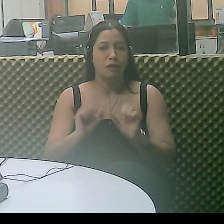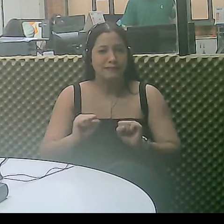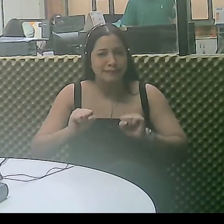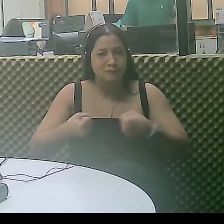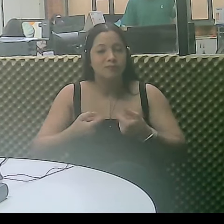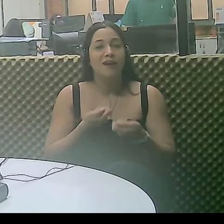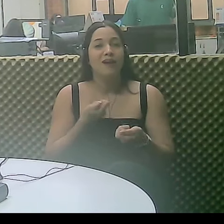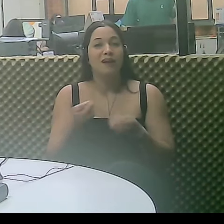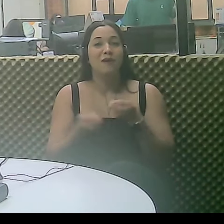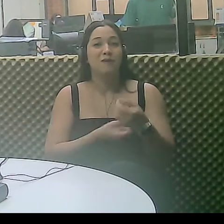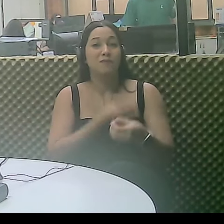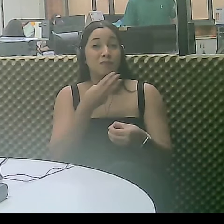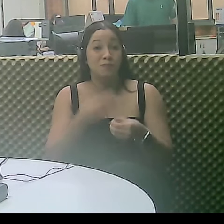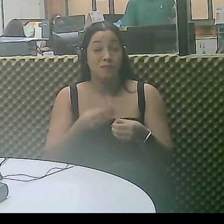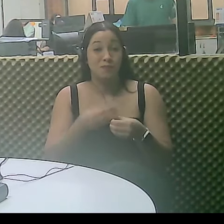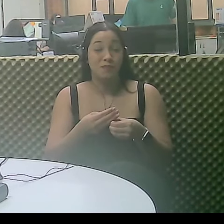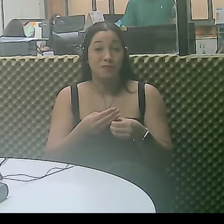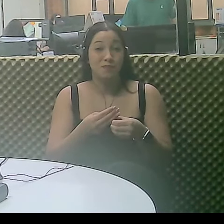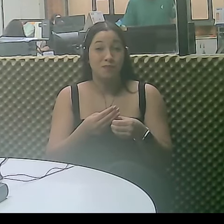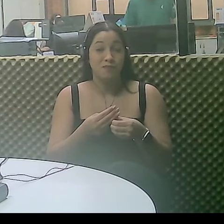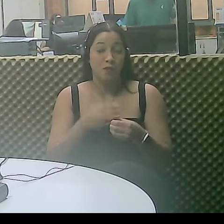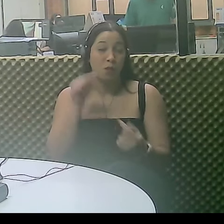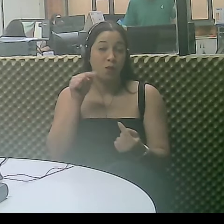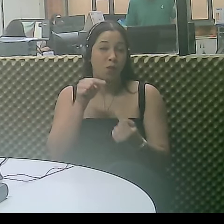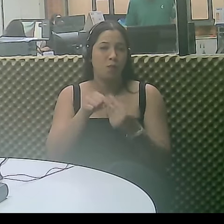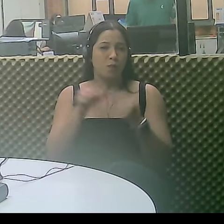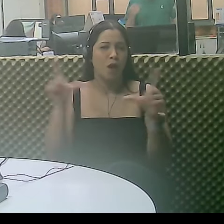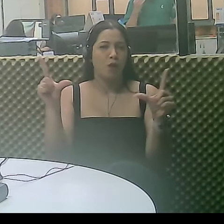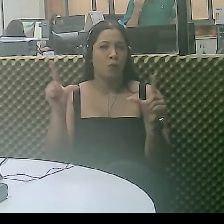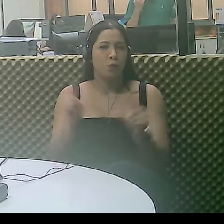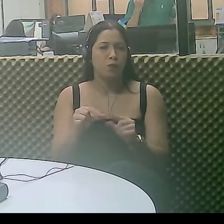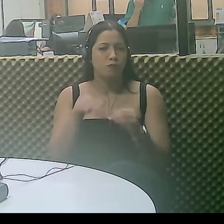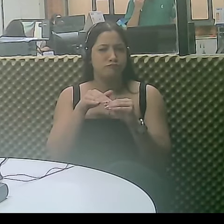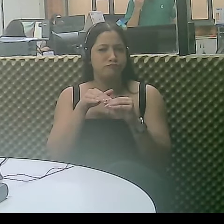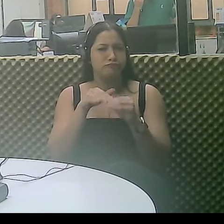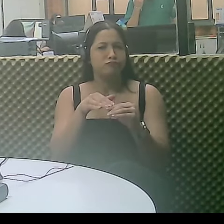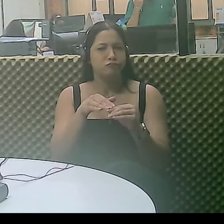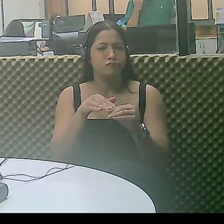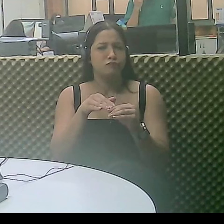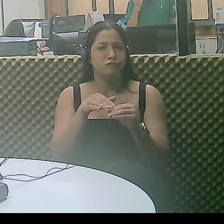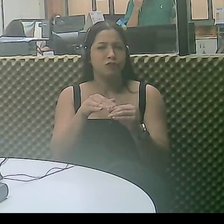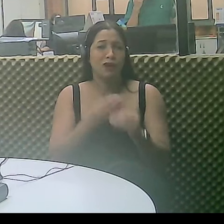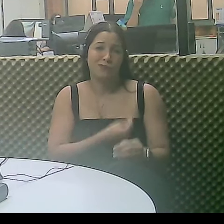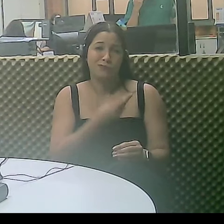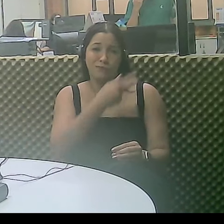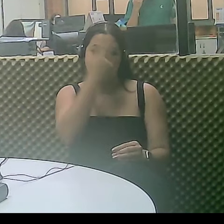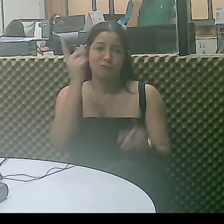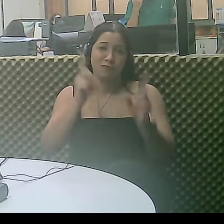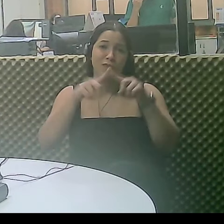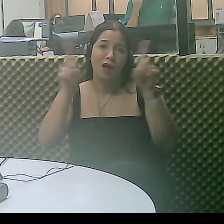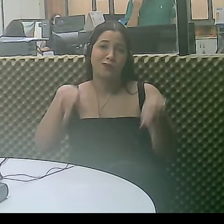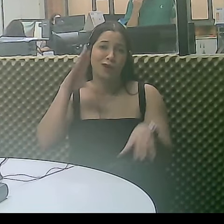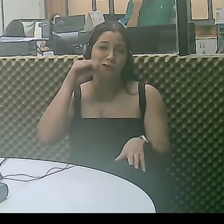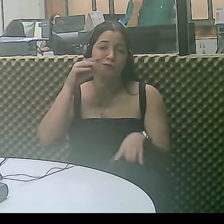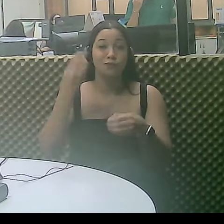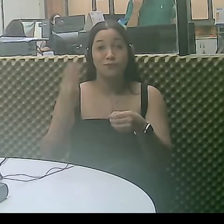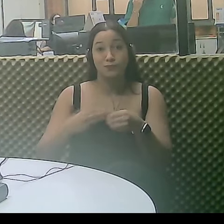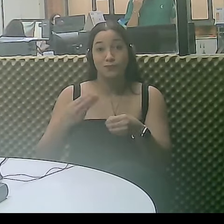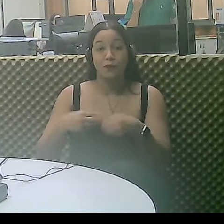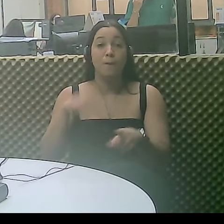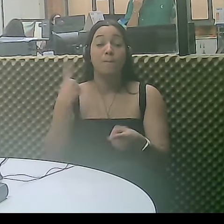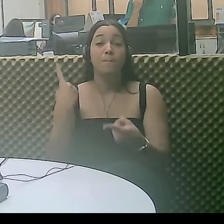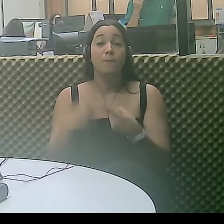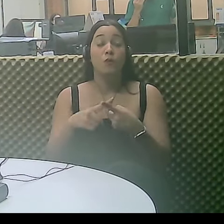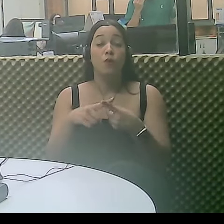esforços da administração municipal no intuito de minimizar os impactos na medida na vida do servidor público municipal. Isso